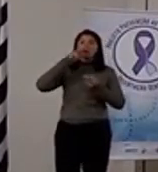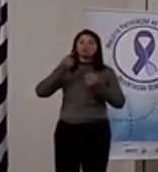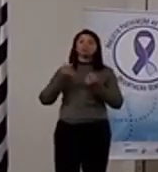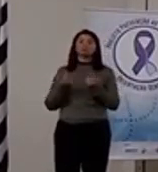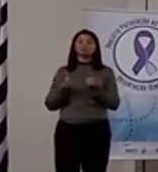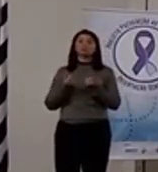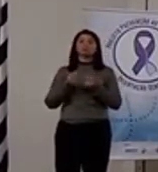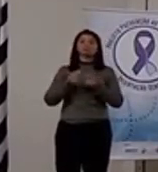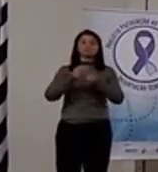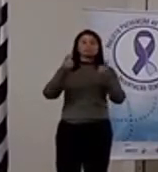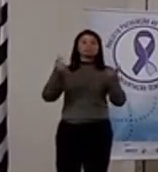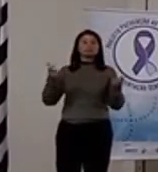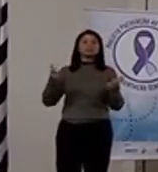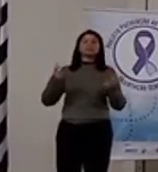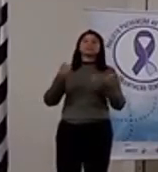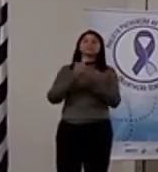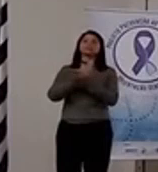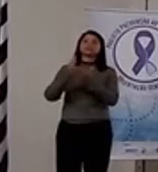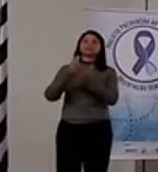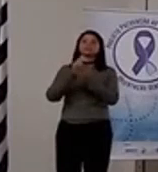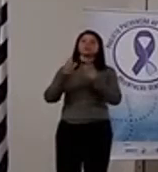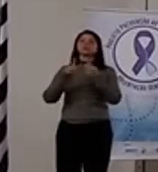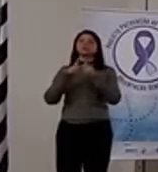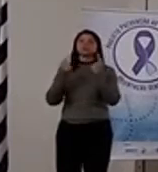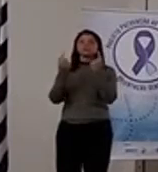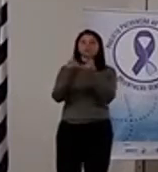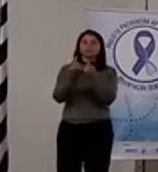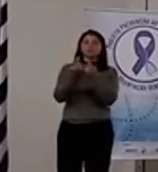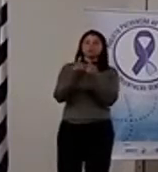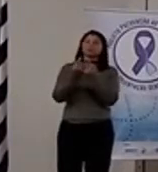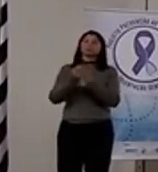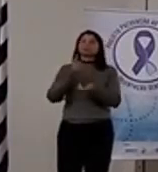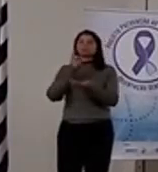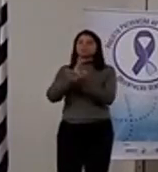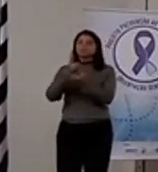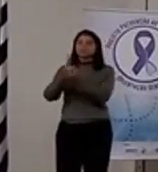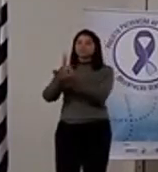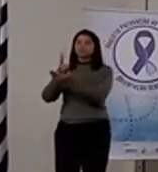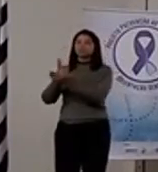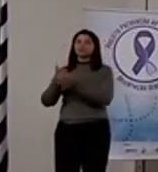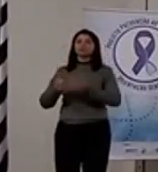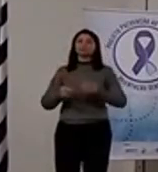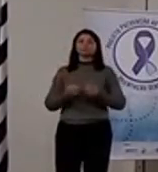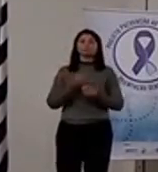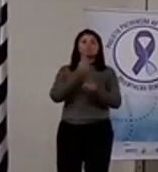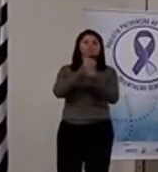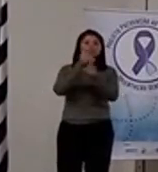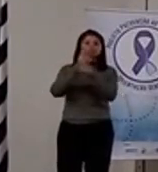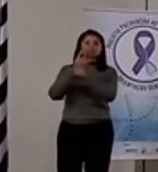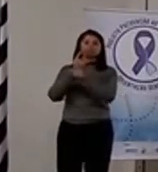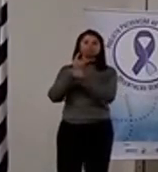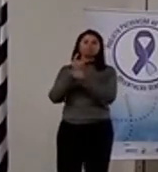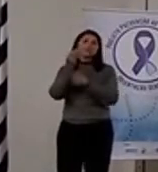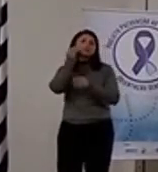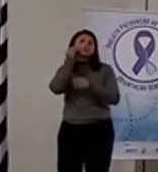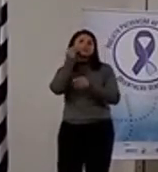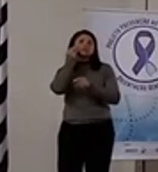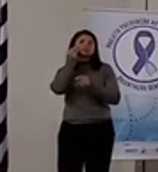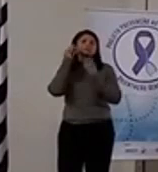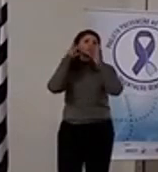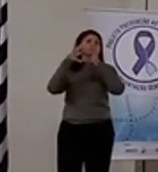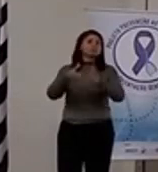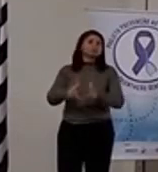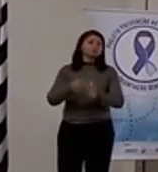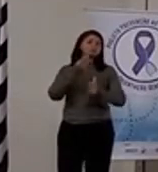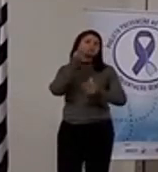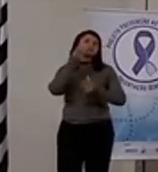geral as mais frequentes, mas você está entendendo que não existe um teste capaz de dizer todas as possibilidades? Não existe